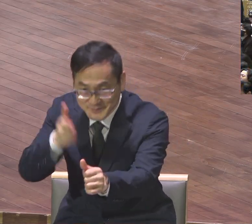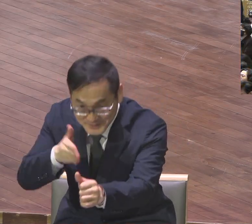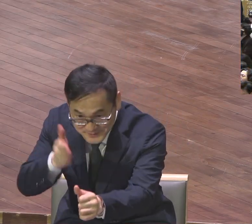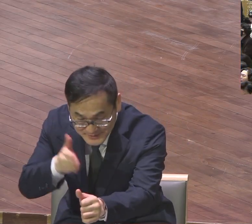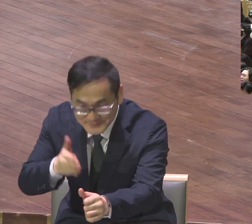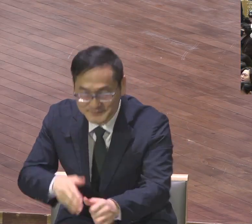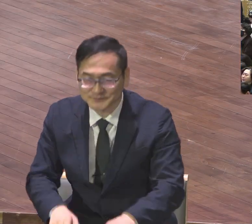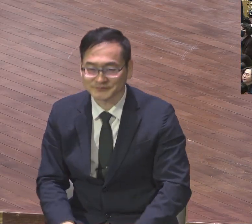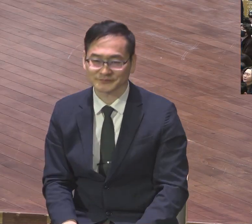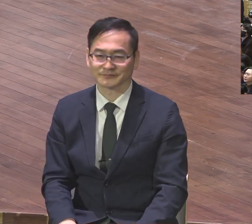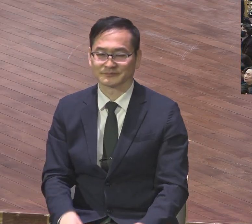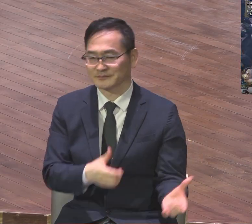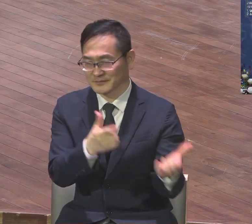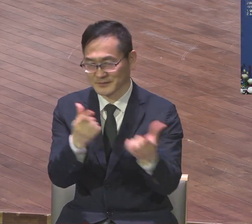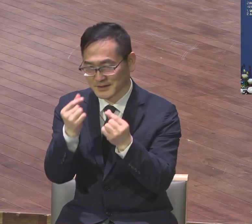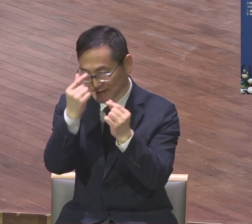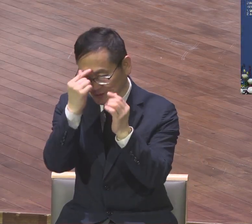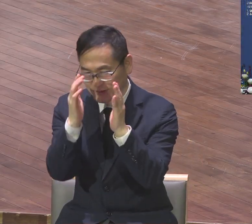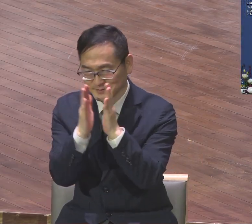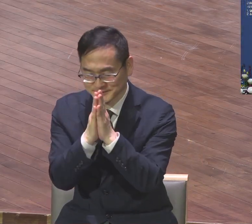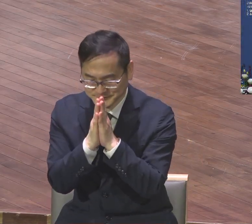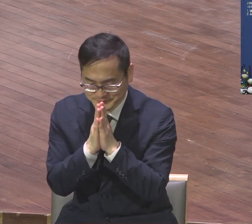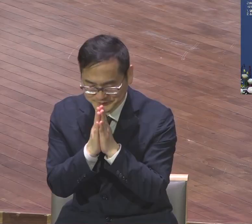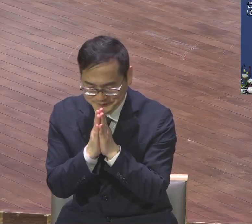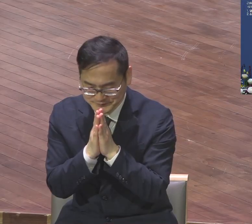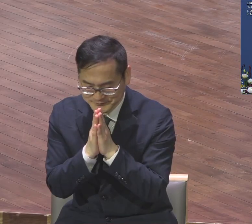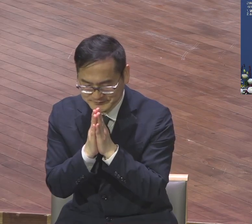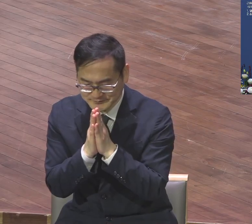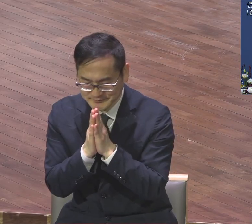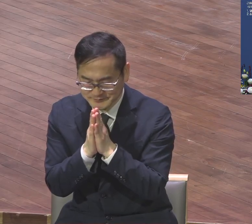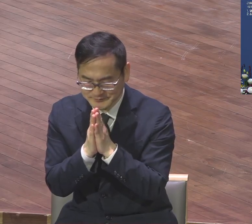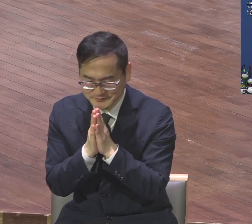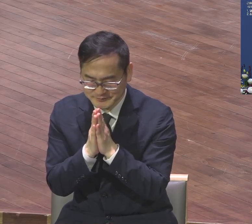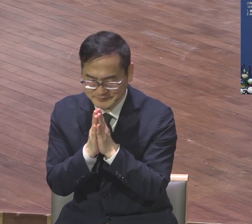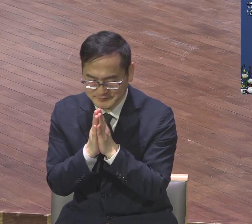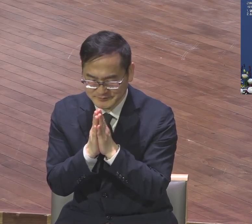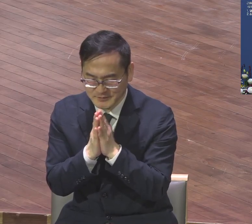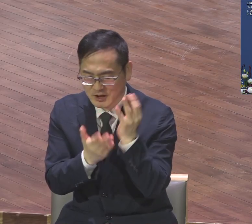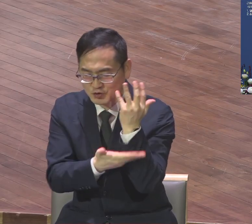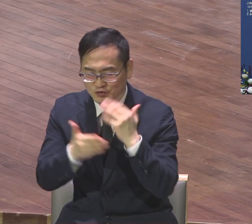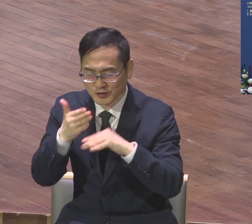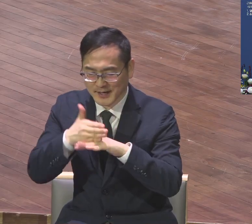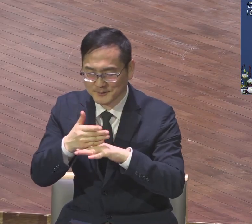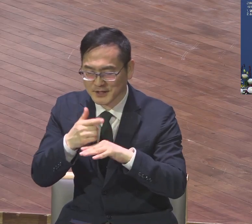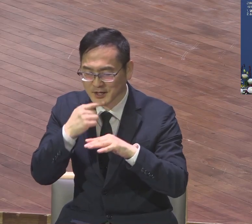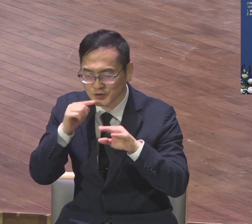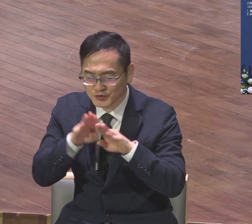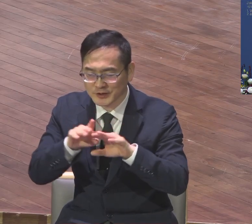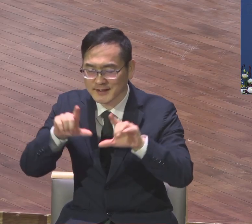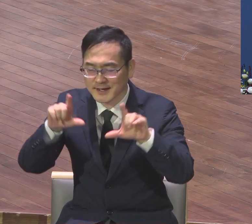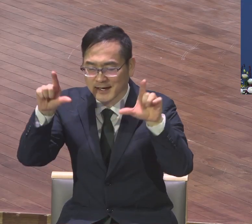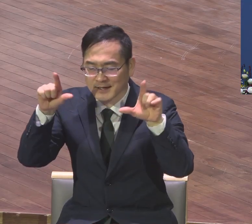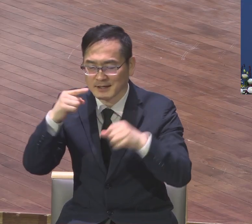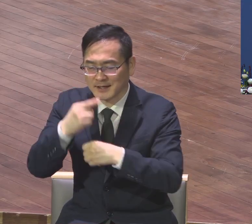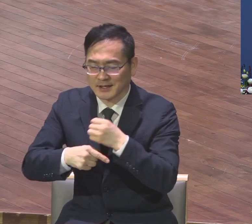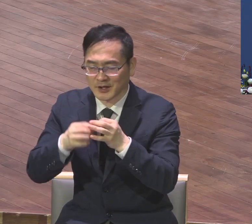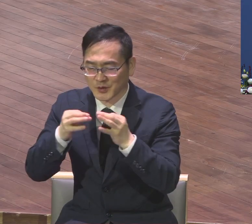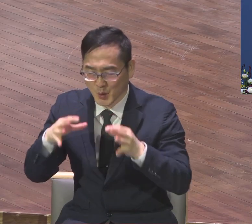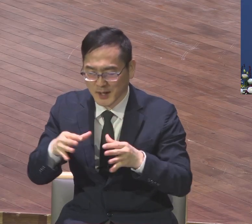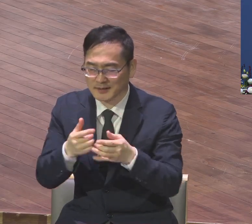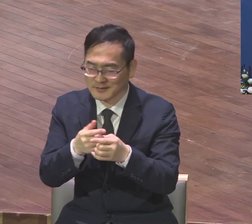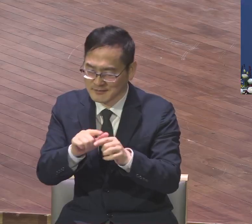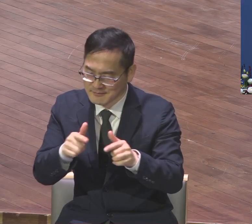축복합니다. 기도하겠습니다. 아버지 하나님, 의영계 모든 성도들 추수감사주를 맞이해서 1년 동안에